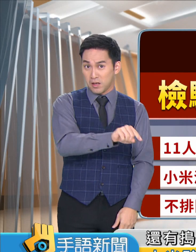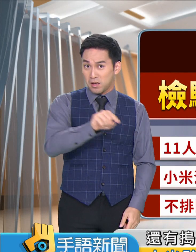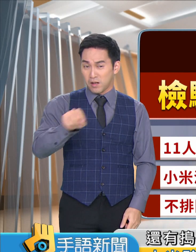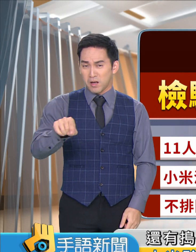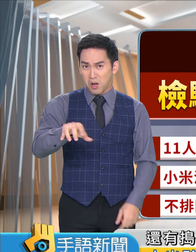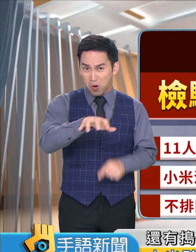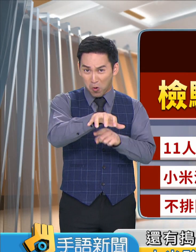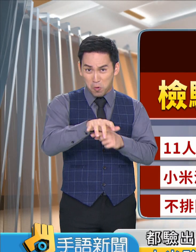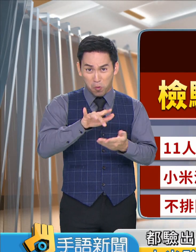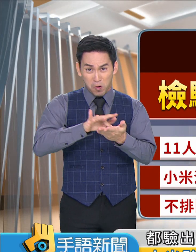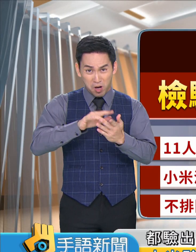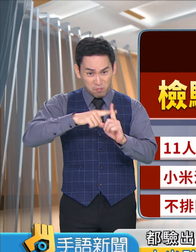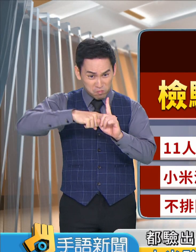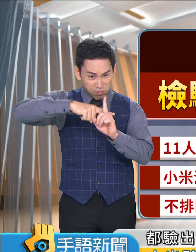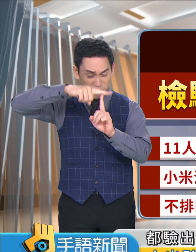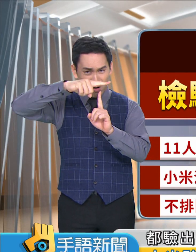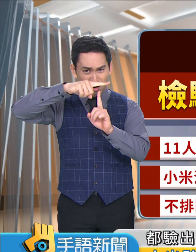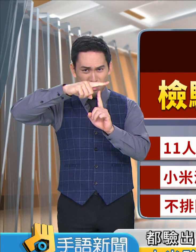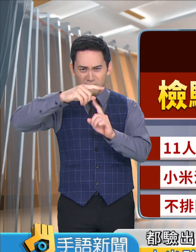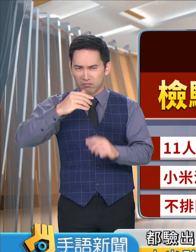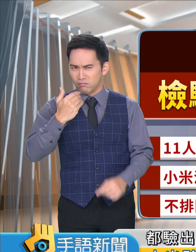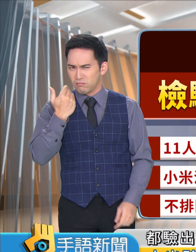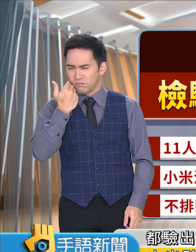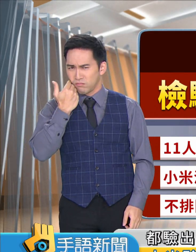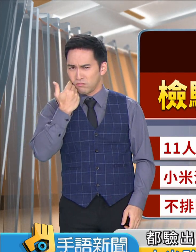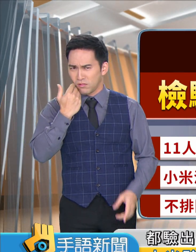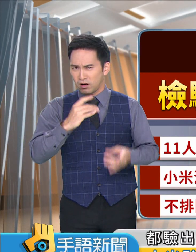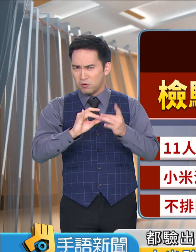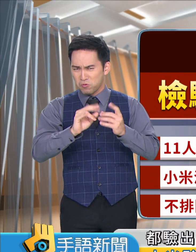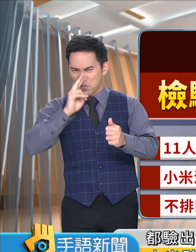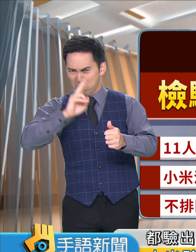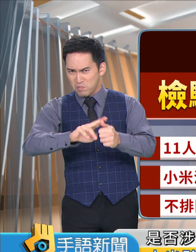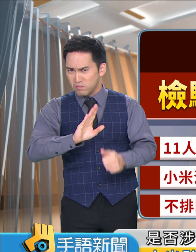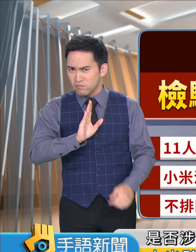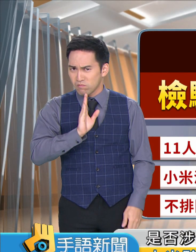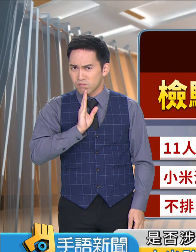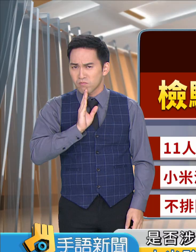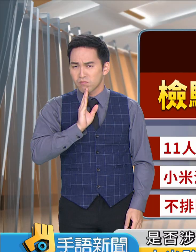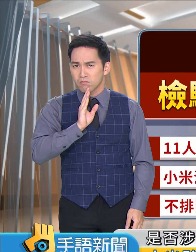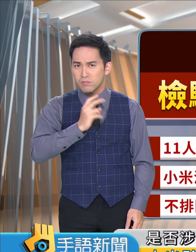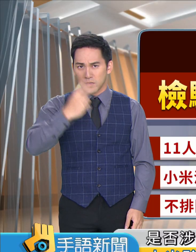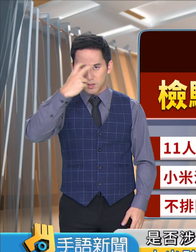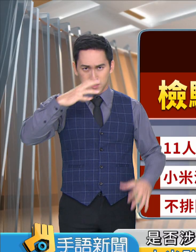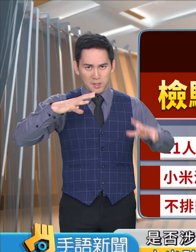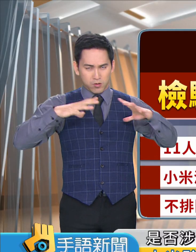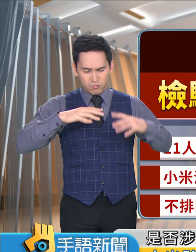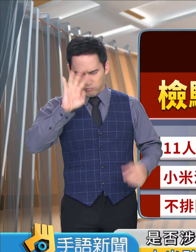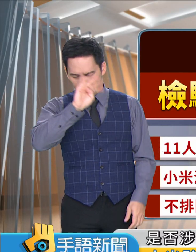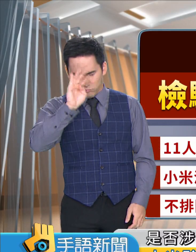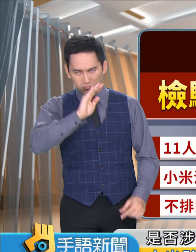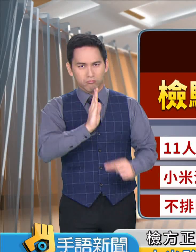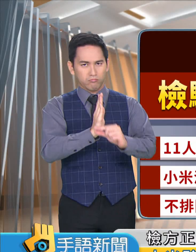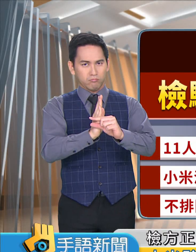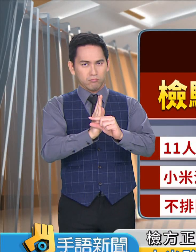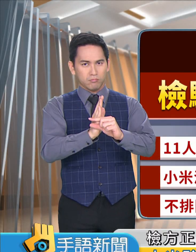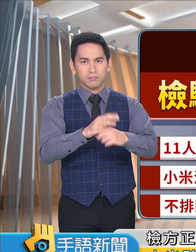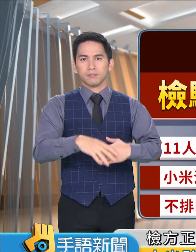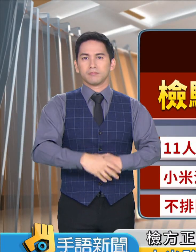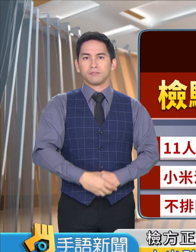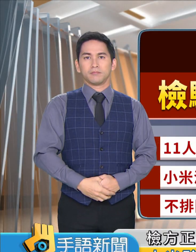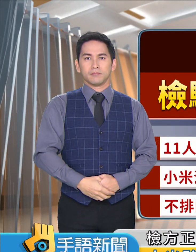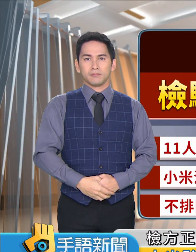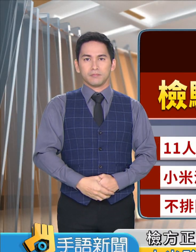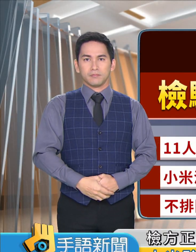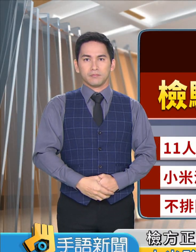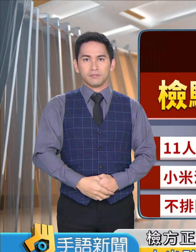出了高浓度的托氟松，是否涉及人为因素，检方正在进行侦办。